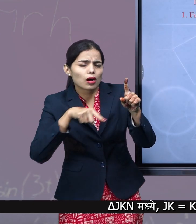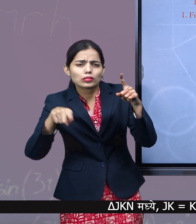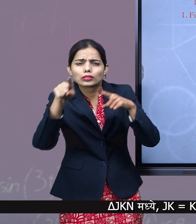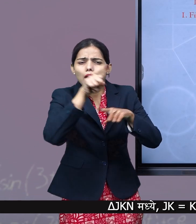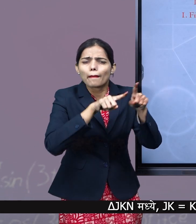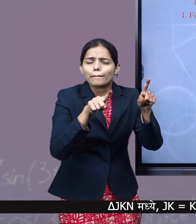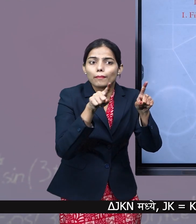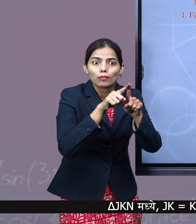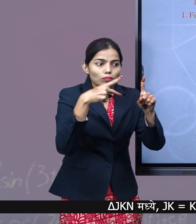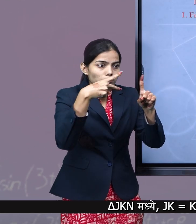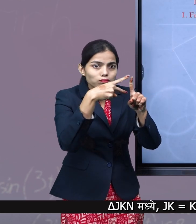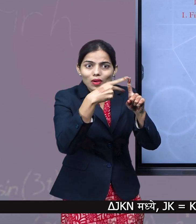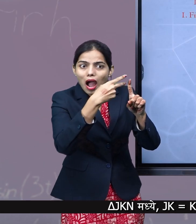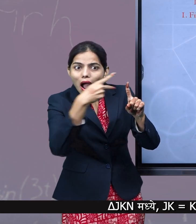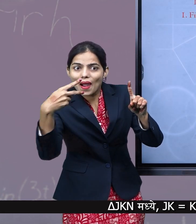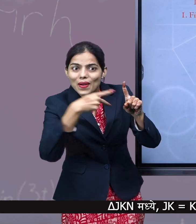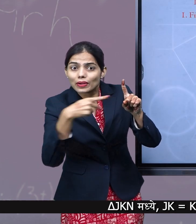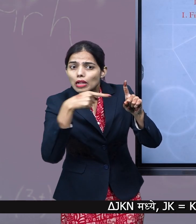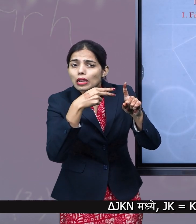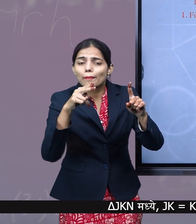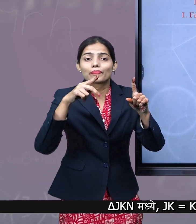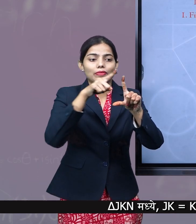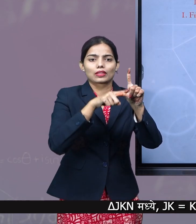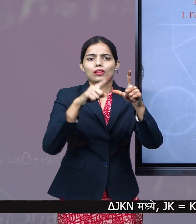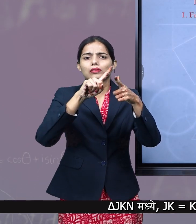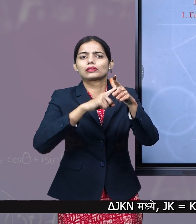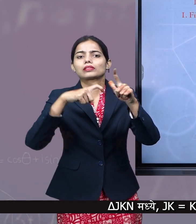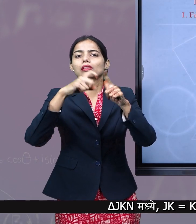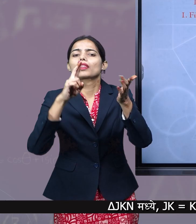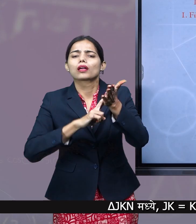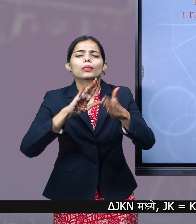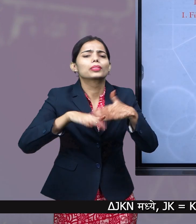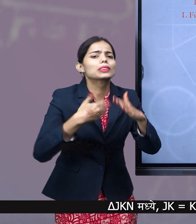अँगल JKN चा दुभाजक आहे. तर